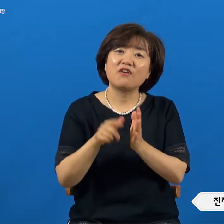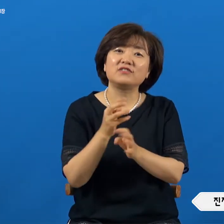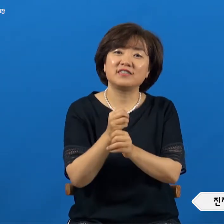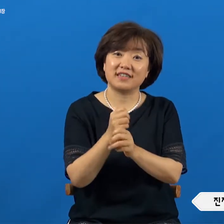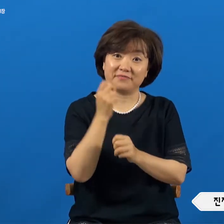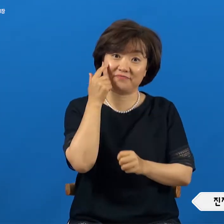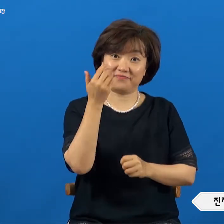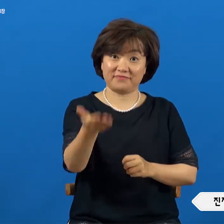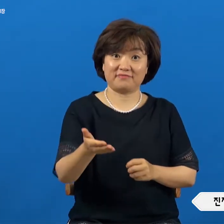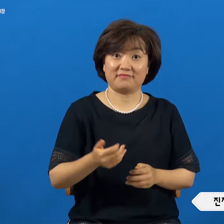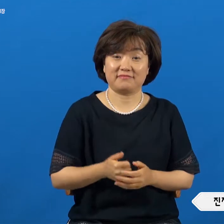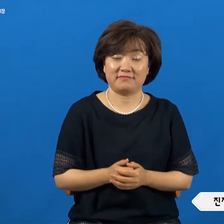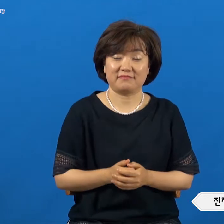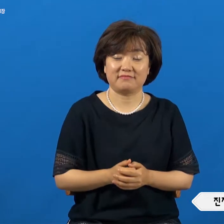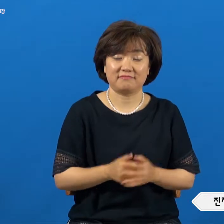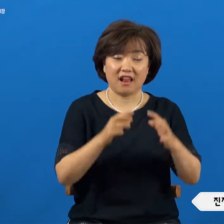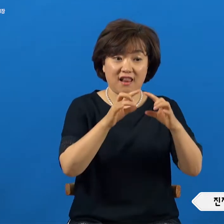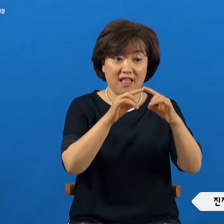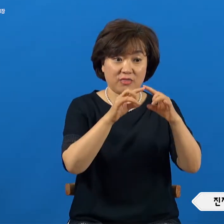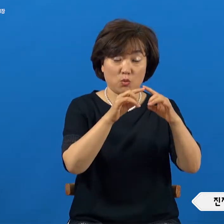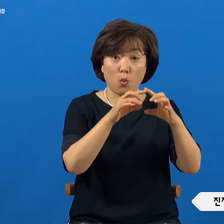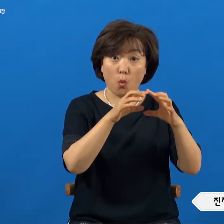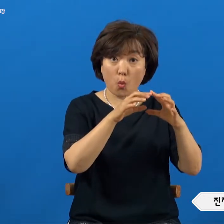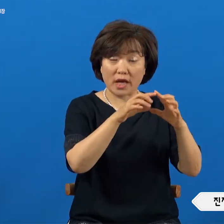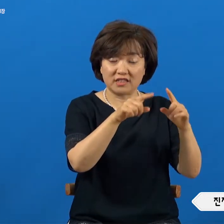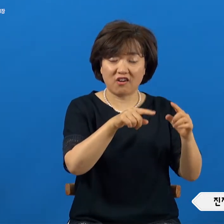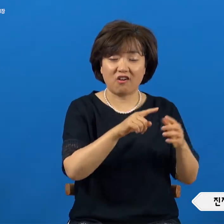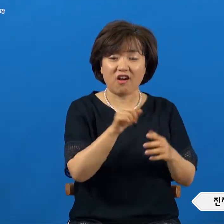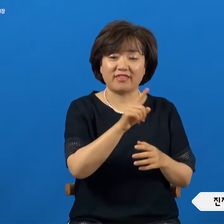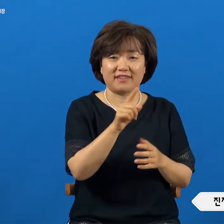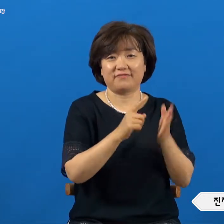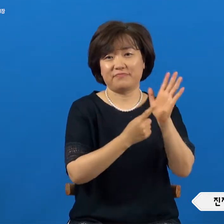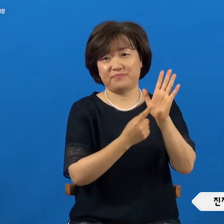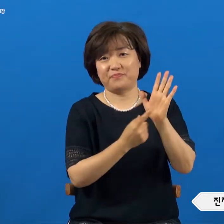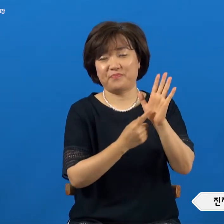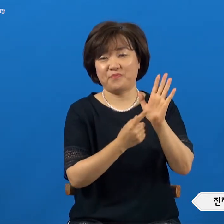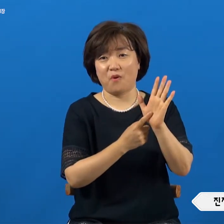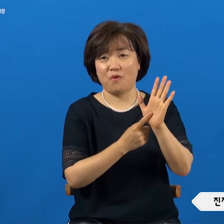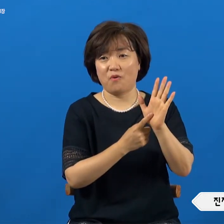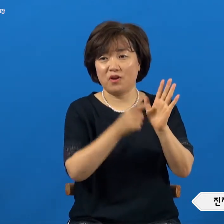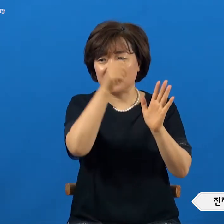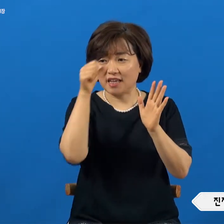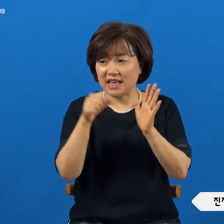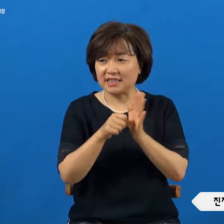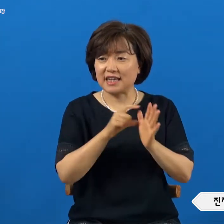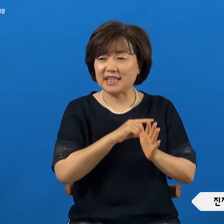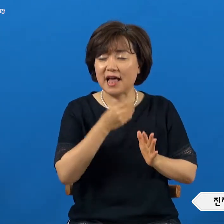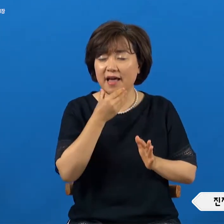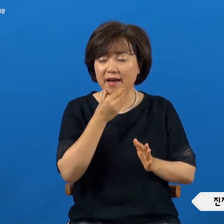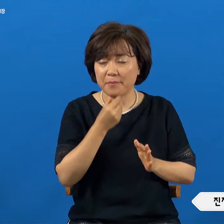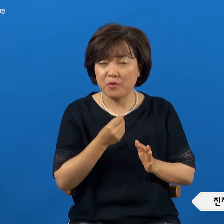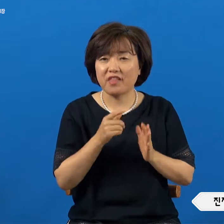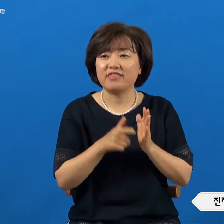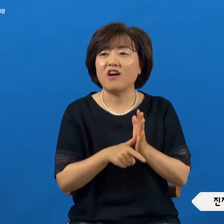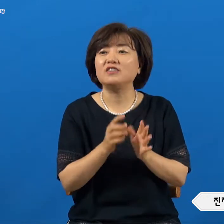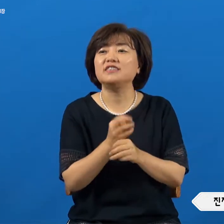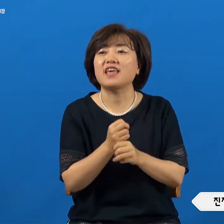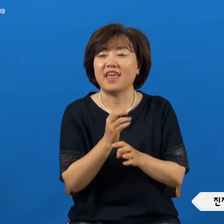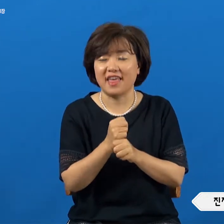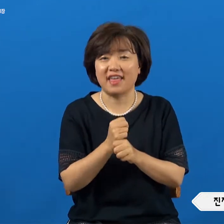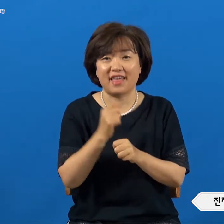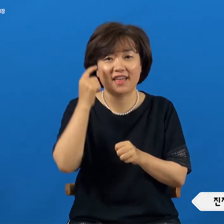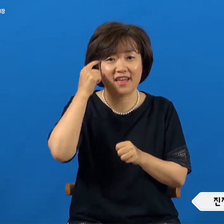한 라디오에서 그런 공모를 했습니다. 생애에서 가장 행복했던 때를 내도록